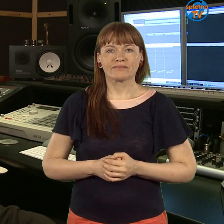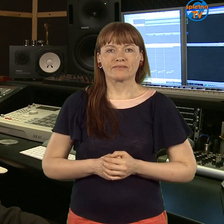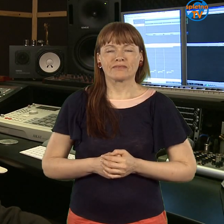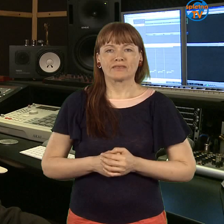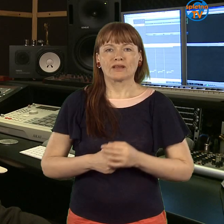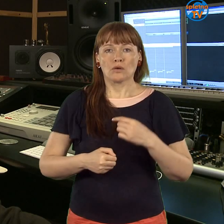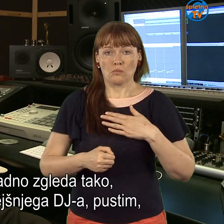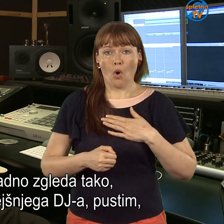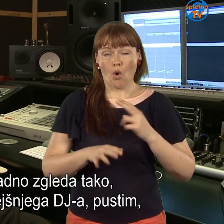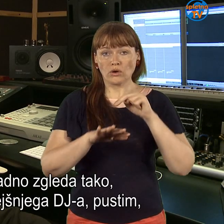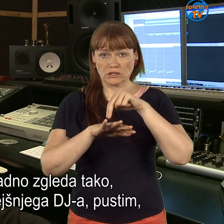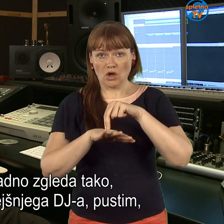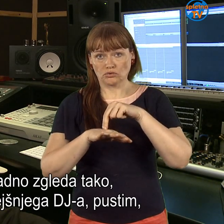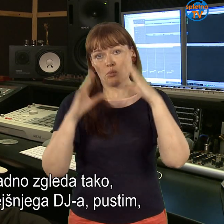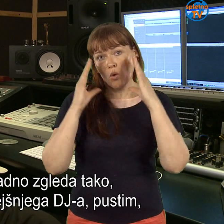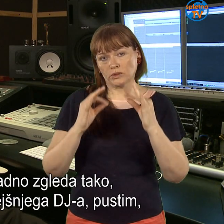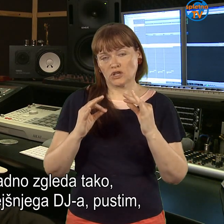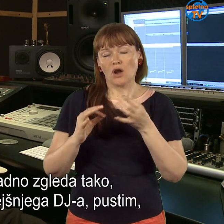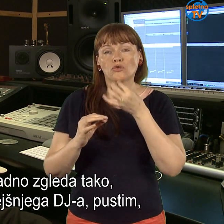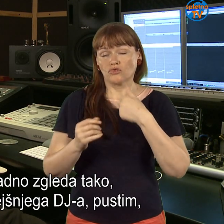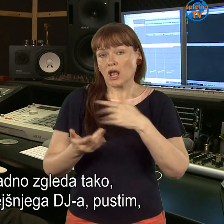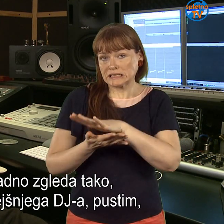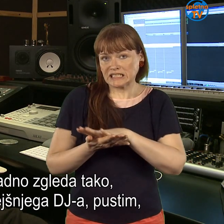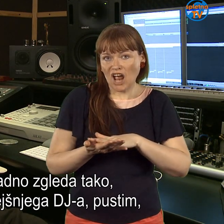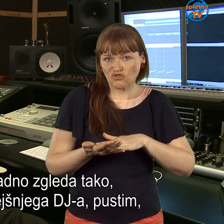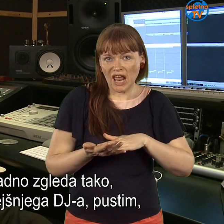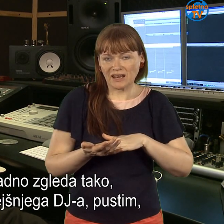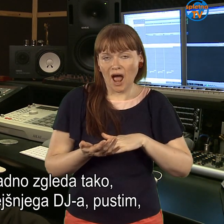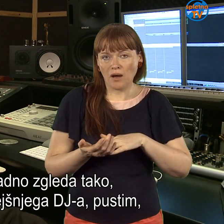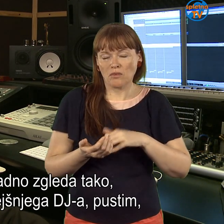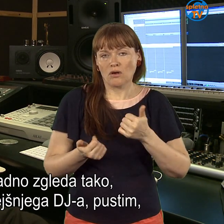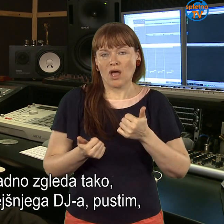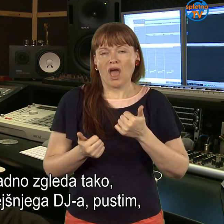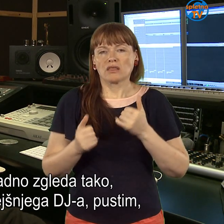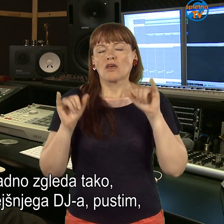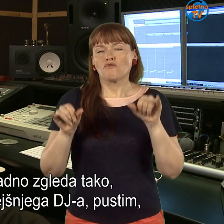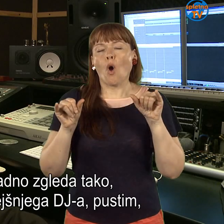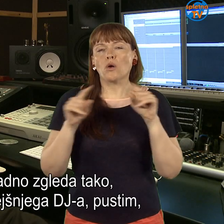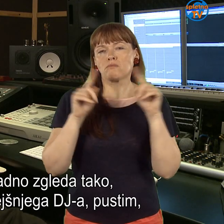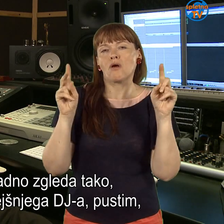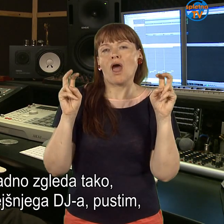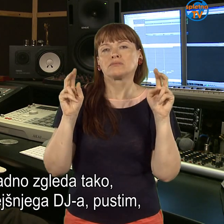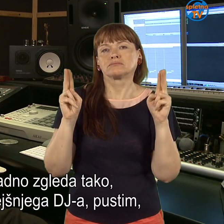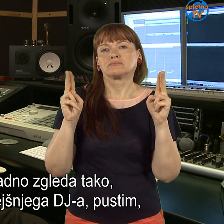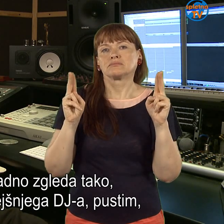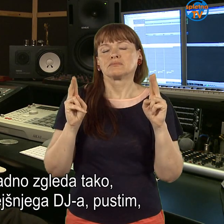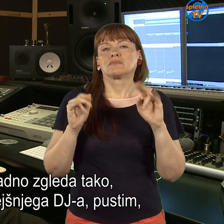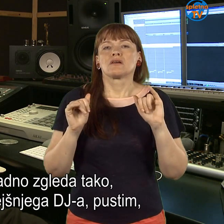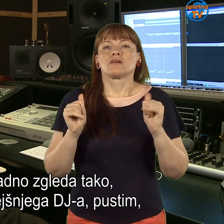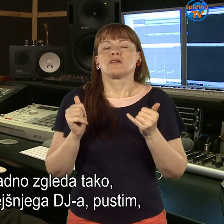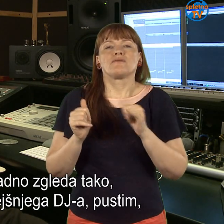Moj nastop ponovadi, mislim, jaz, kadar recimo začenjam, jaz sem neko formulo, da vedno, ko